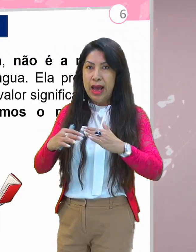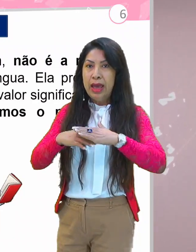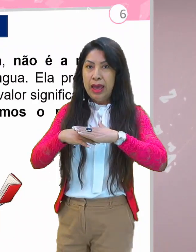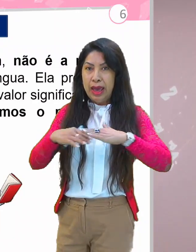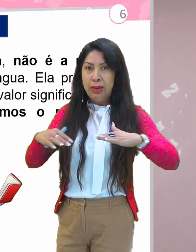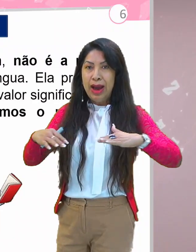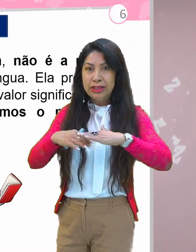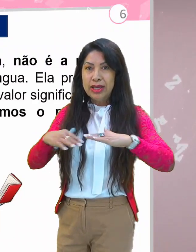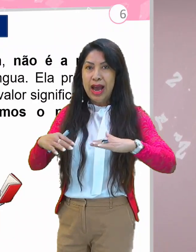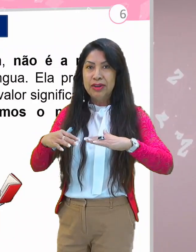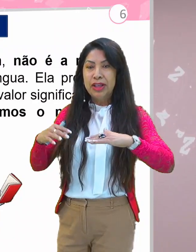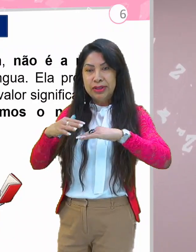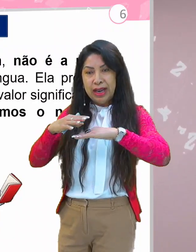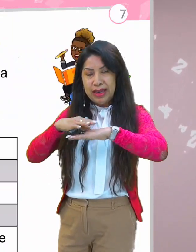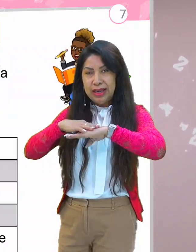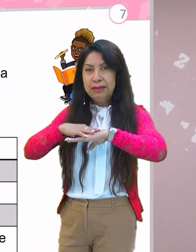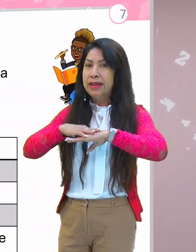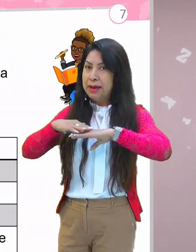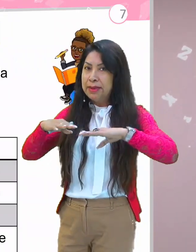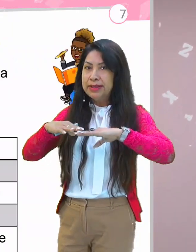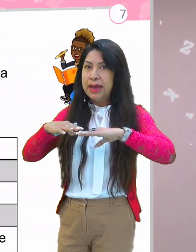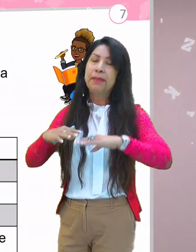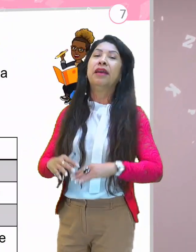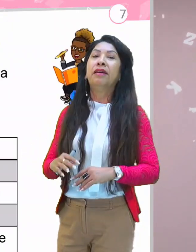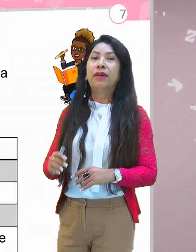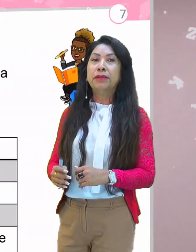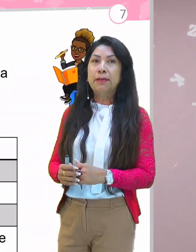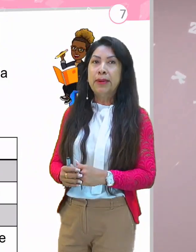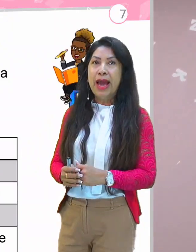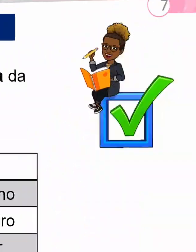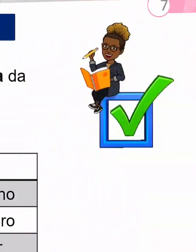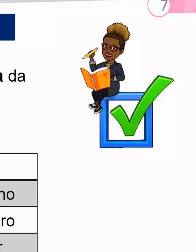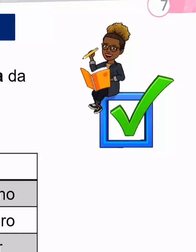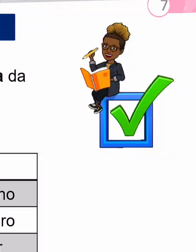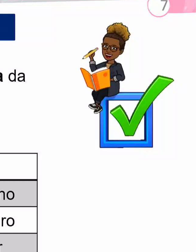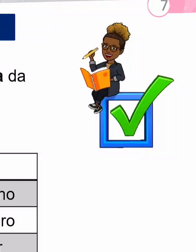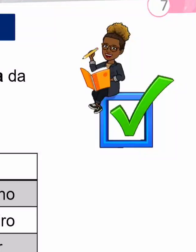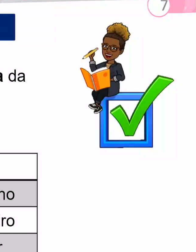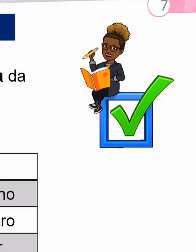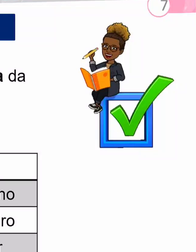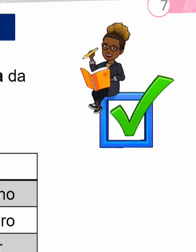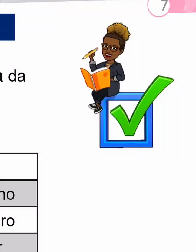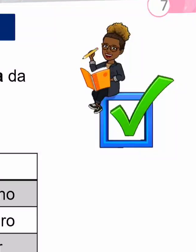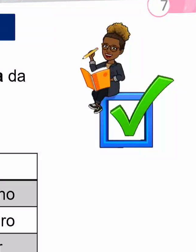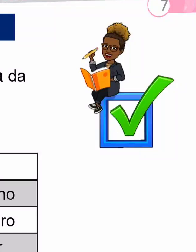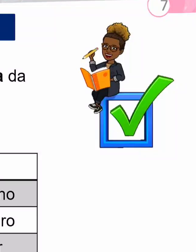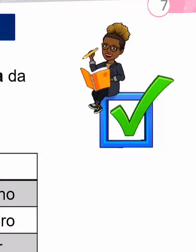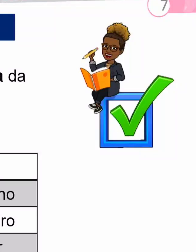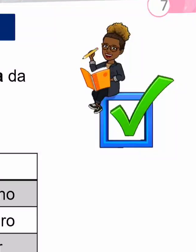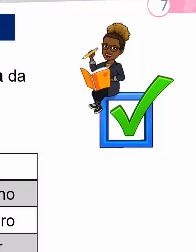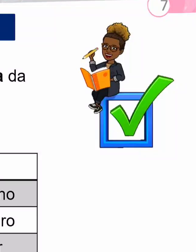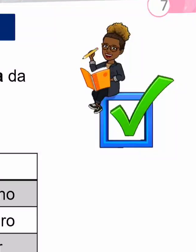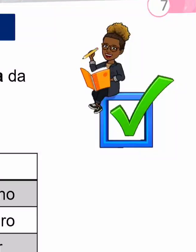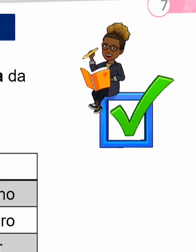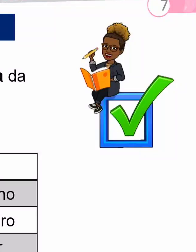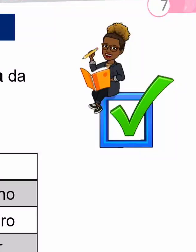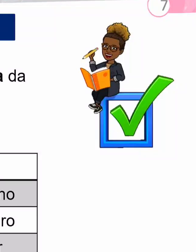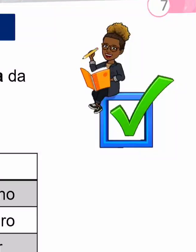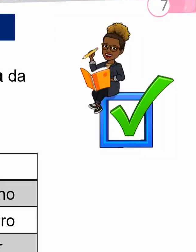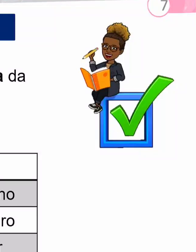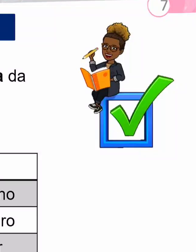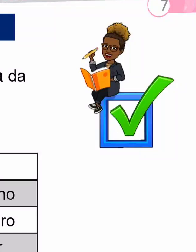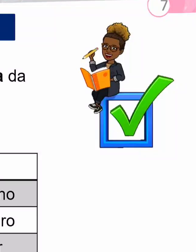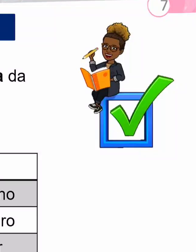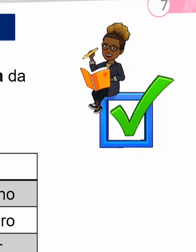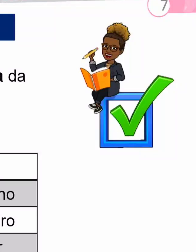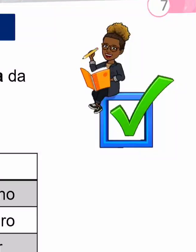tá é um radical então dali lembre sempre vamos ampliar agora chegou aqui pronto esse nome né que fala